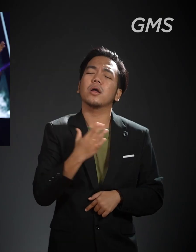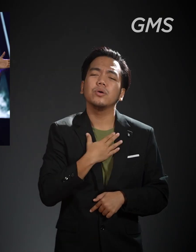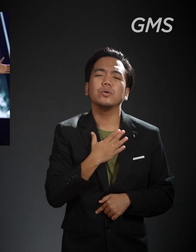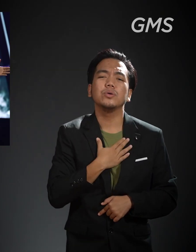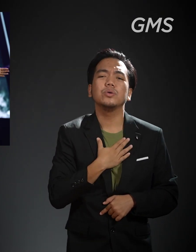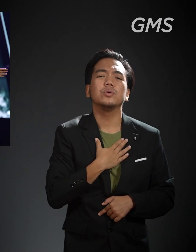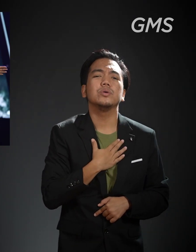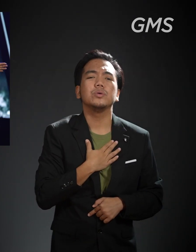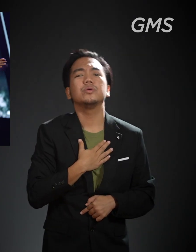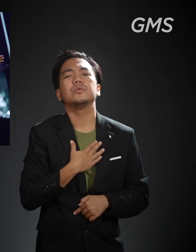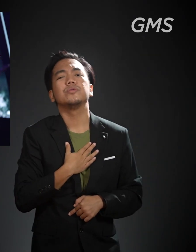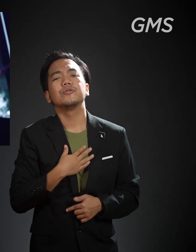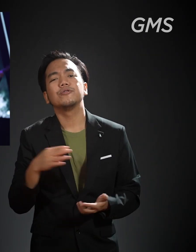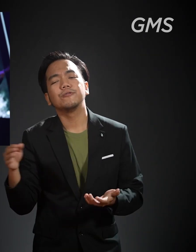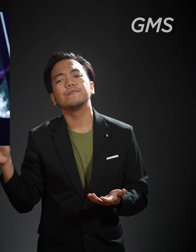Allahku.